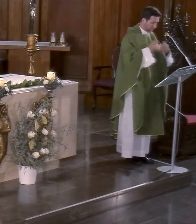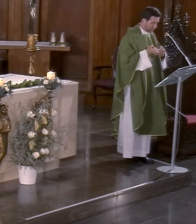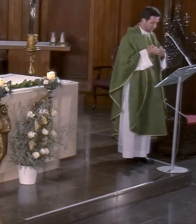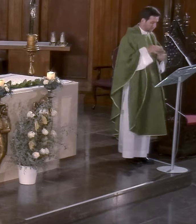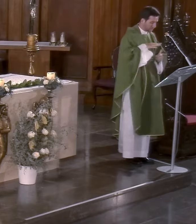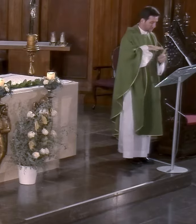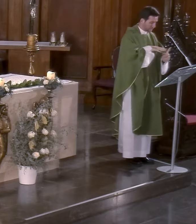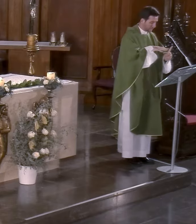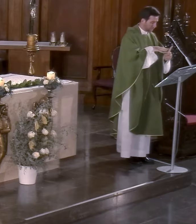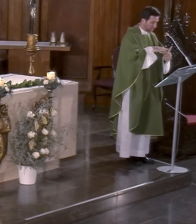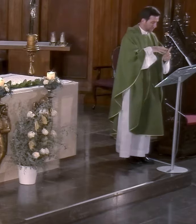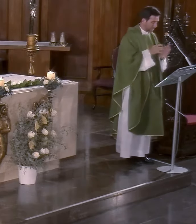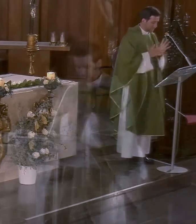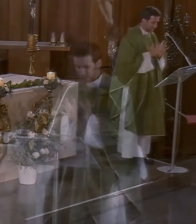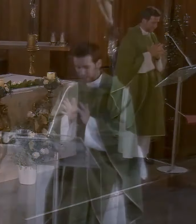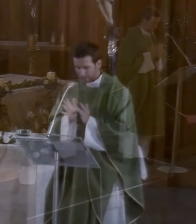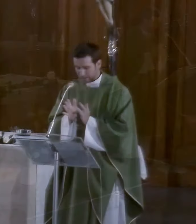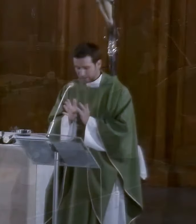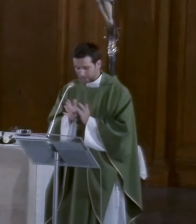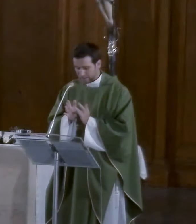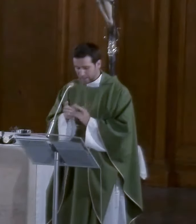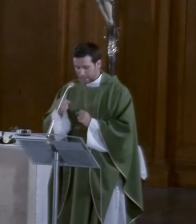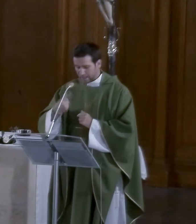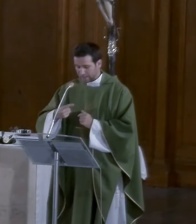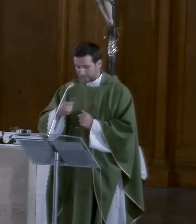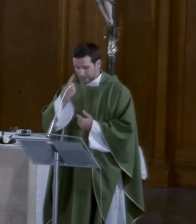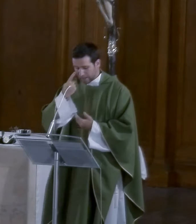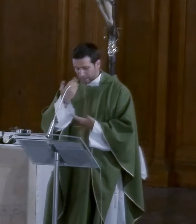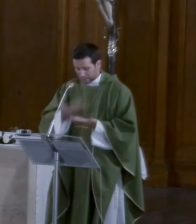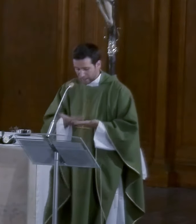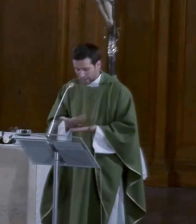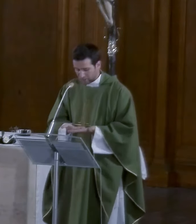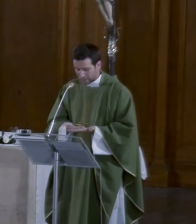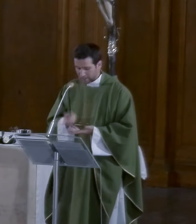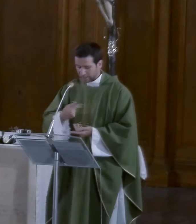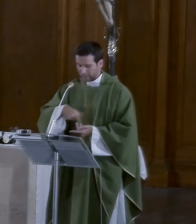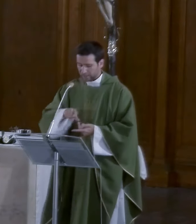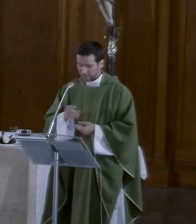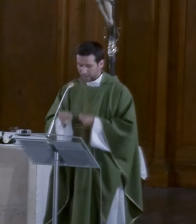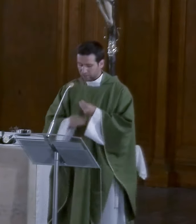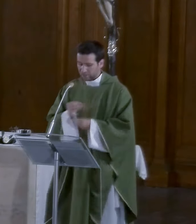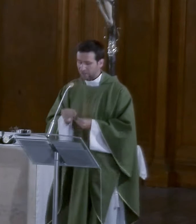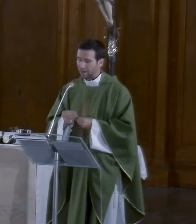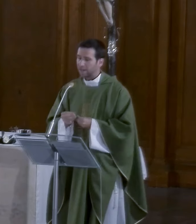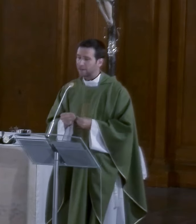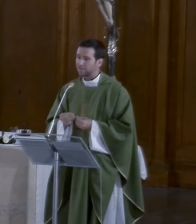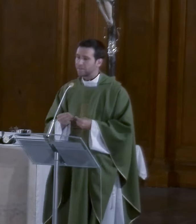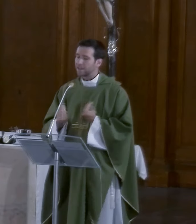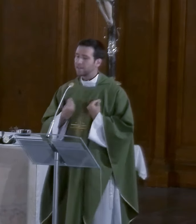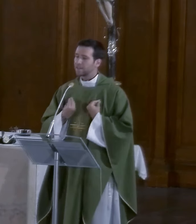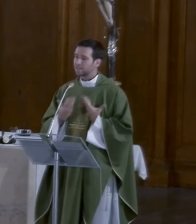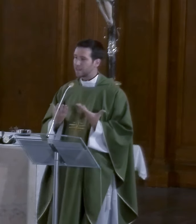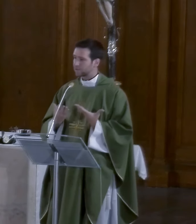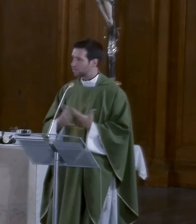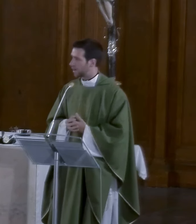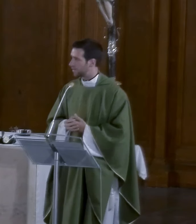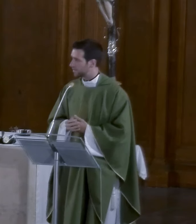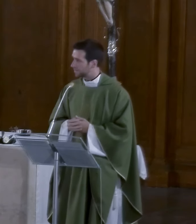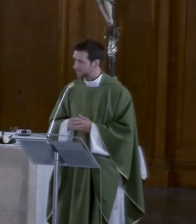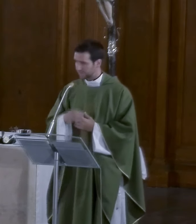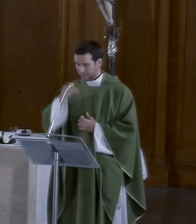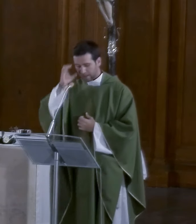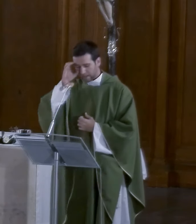decimos que somos seguidores de Cristo, tiene que notarse en nuestra manera de